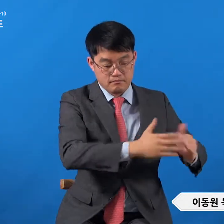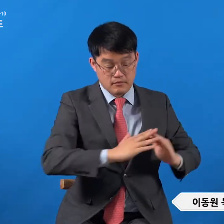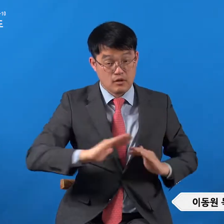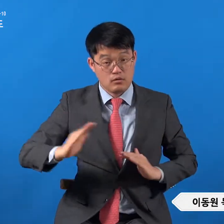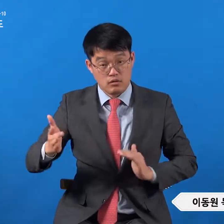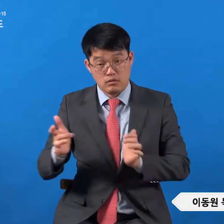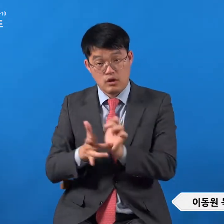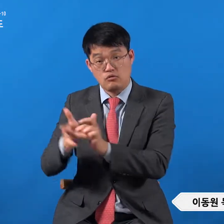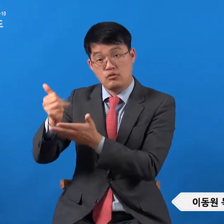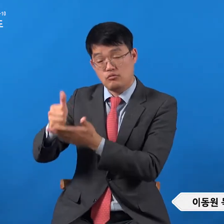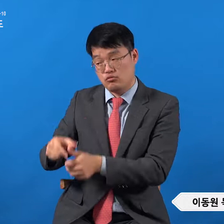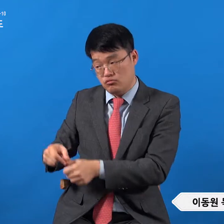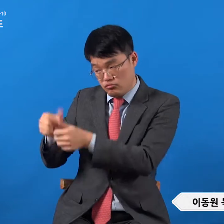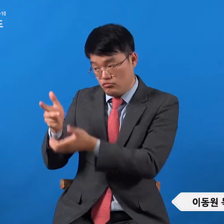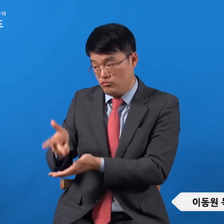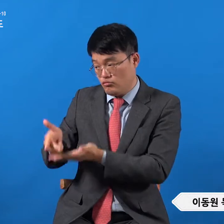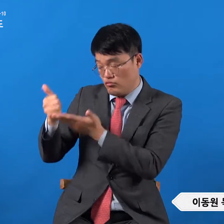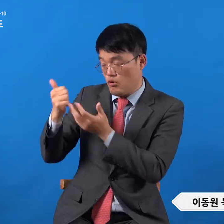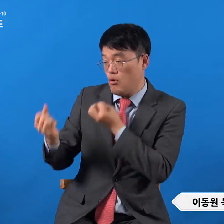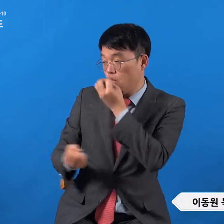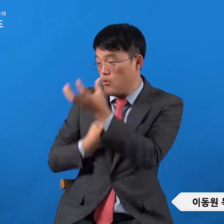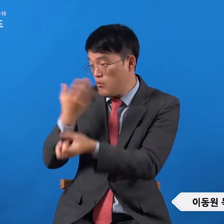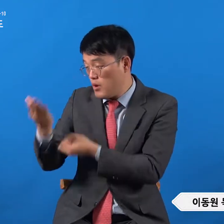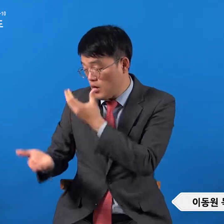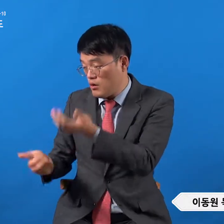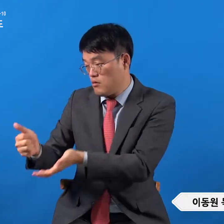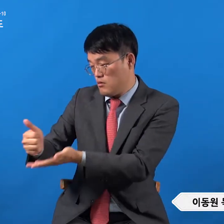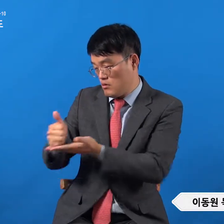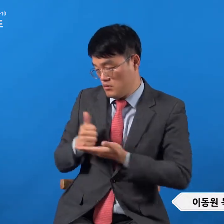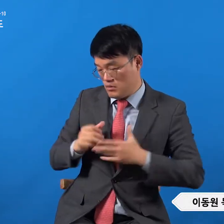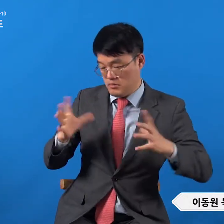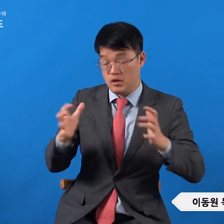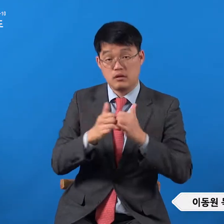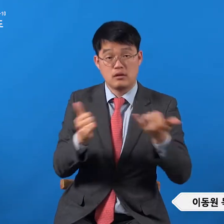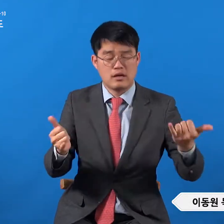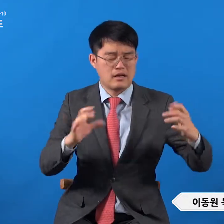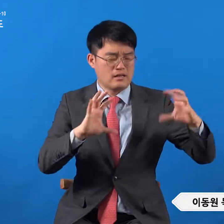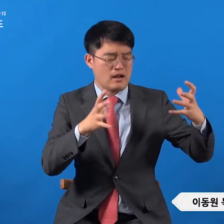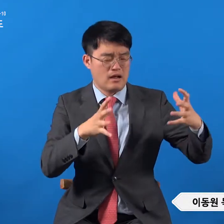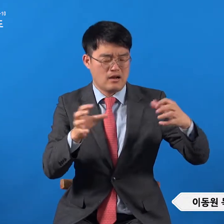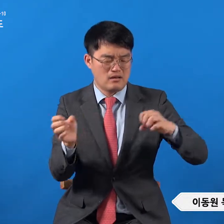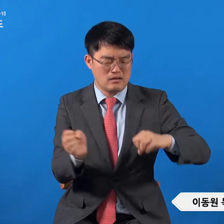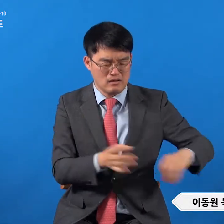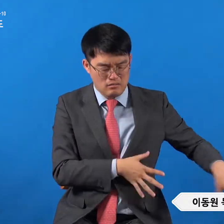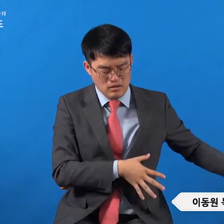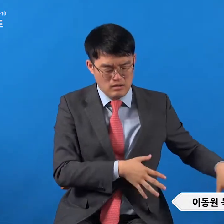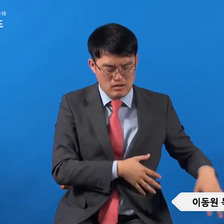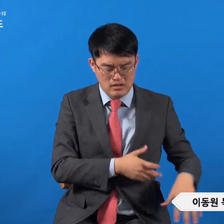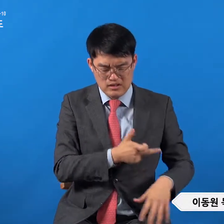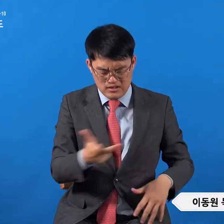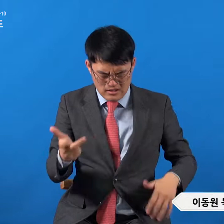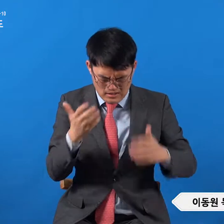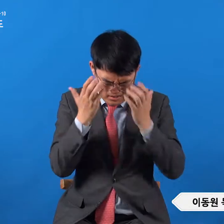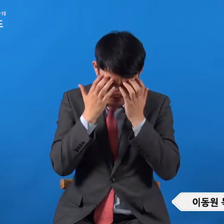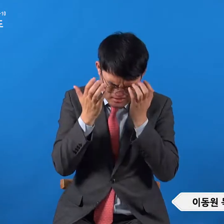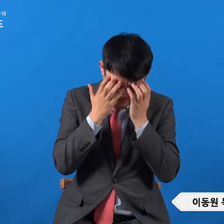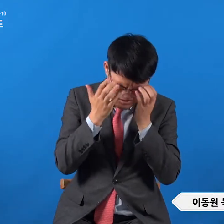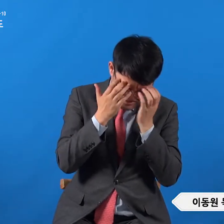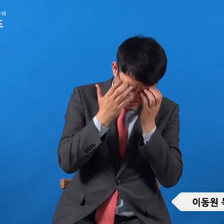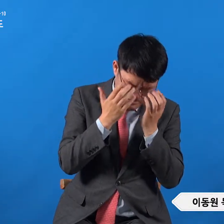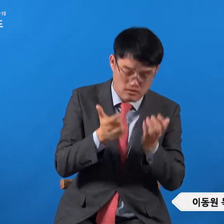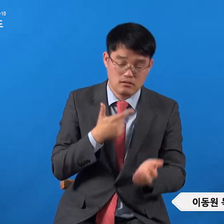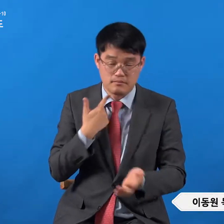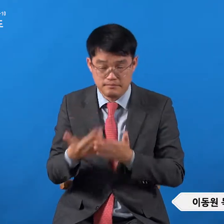그리스도를 구주와 주님으로 영접한 이 땅의 백성들은 나라를 잃어버린 그 아픔, 그 최고의 큰 환난과